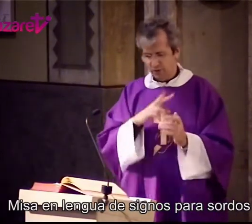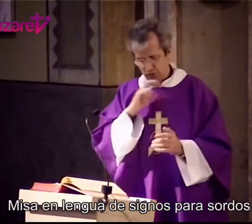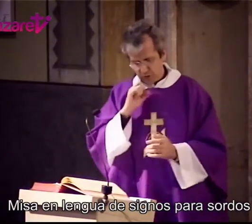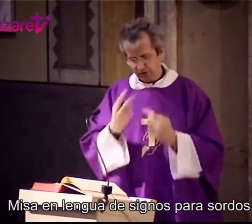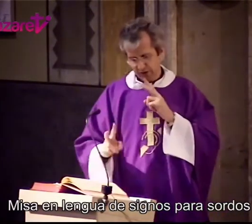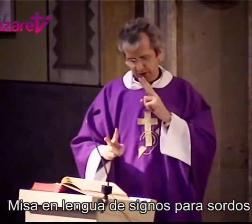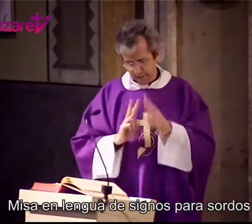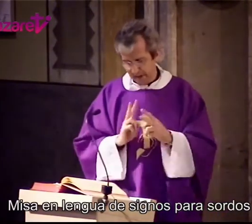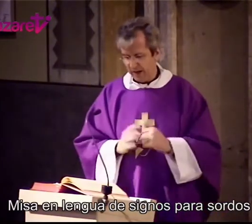Los judíos replicaron: